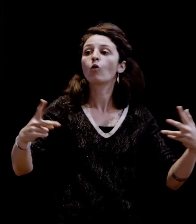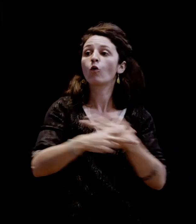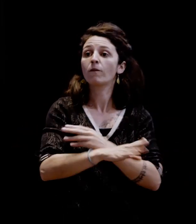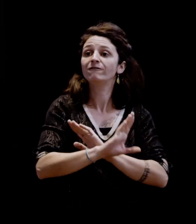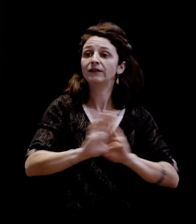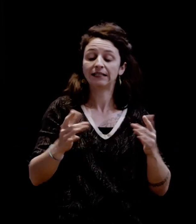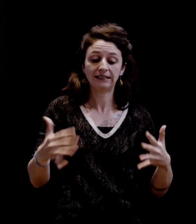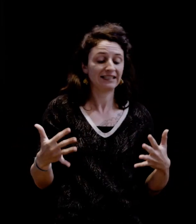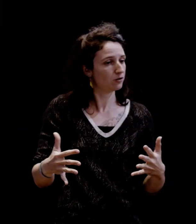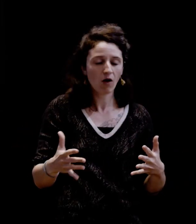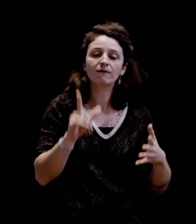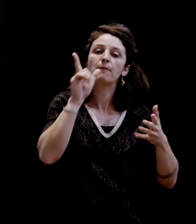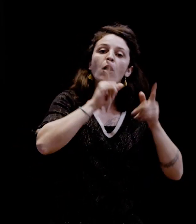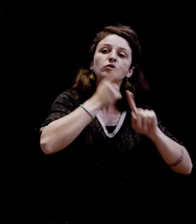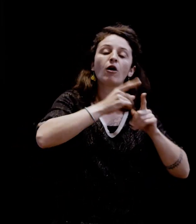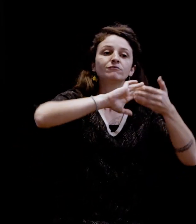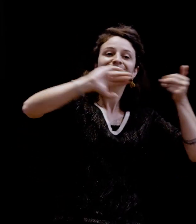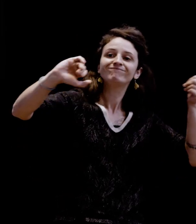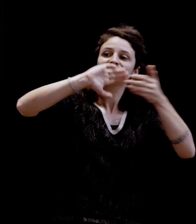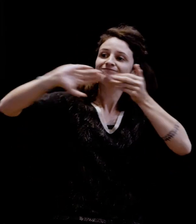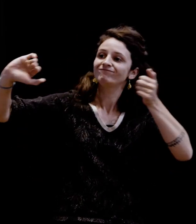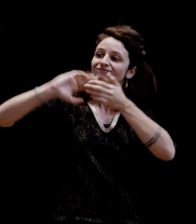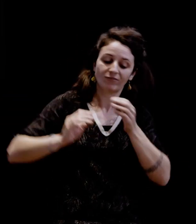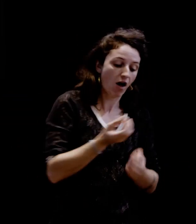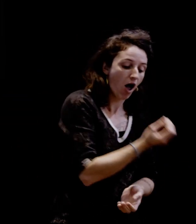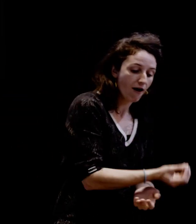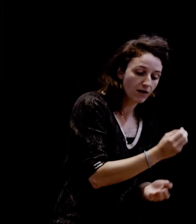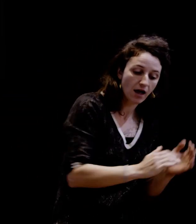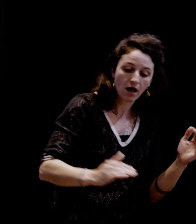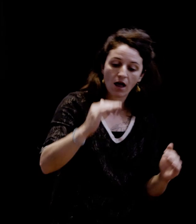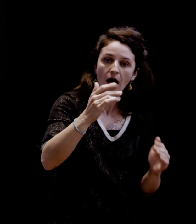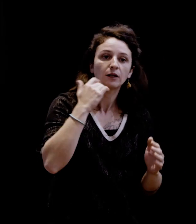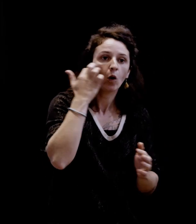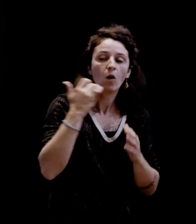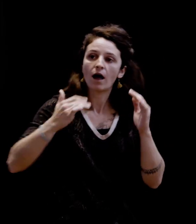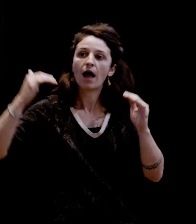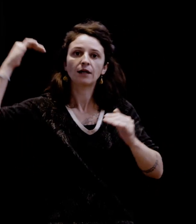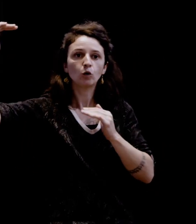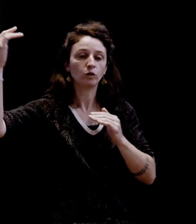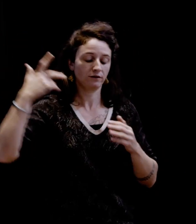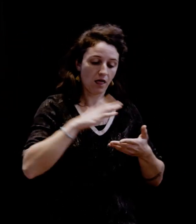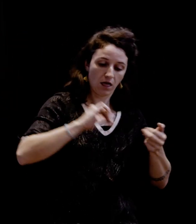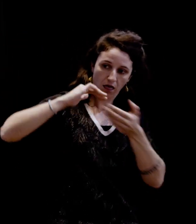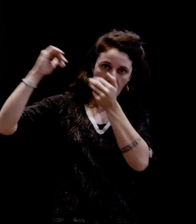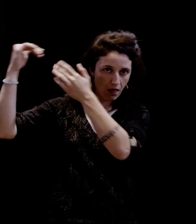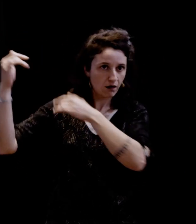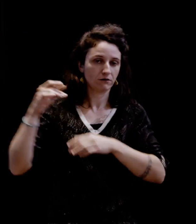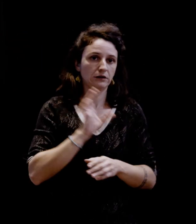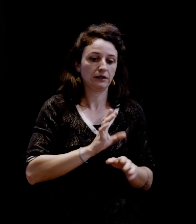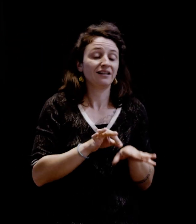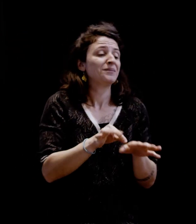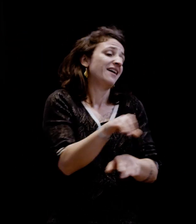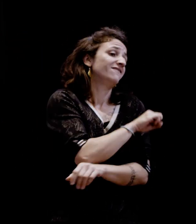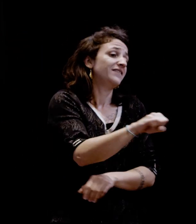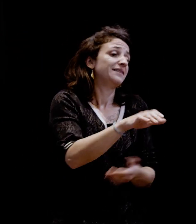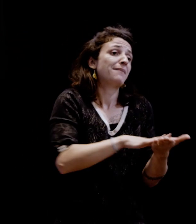entre la médecine pédiatrique et, euh, et la médecine adulte la plus douce et la meilleure possible. On a un réseau, je vais un peu vite, je vous prie de